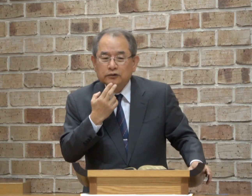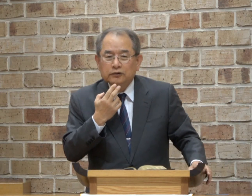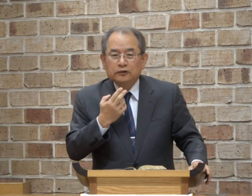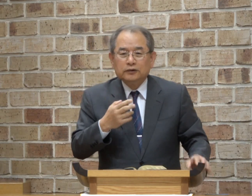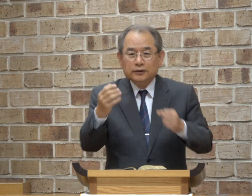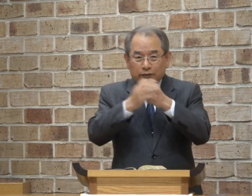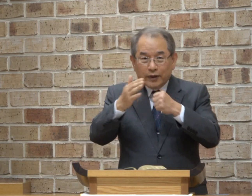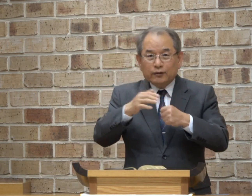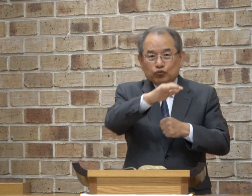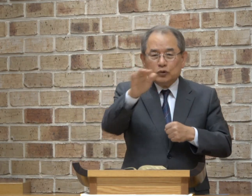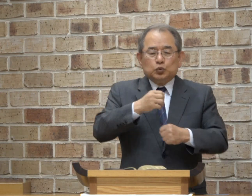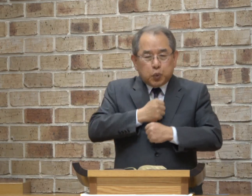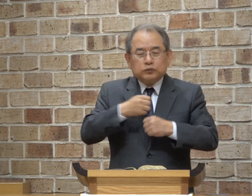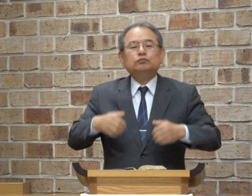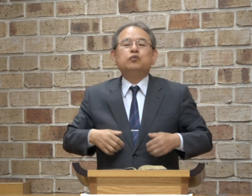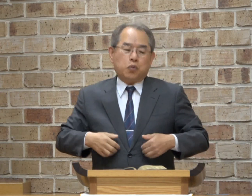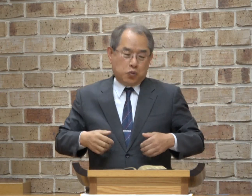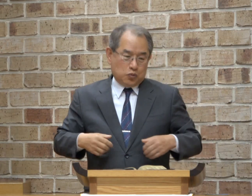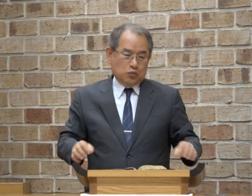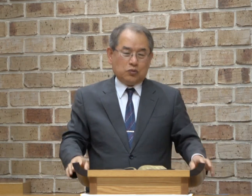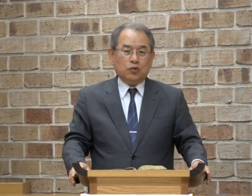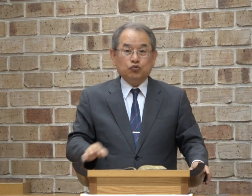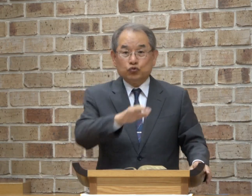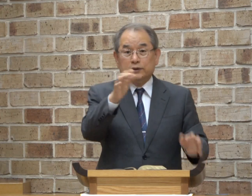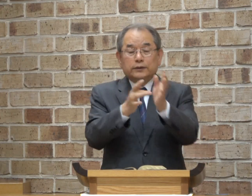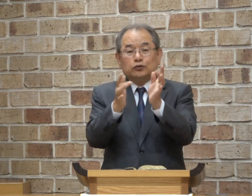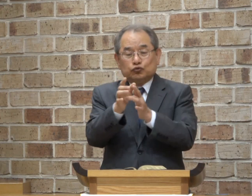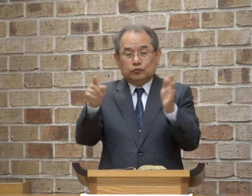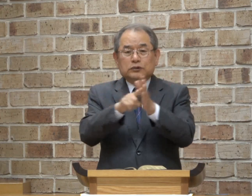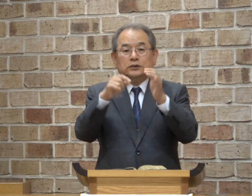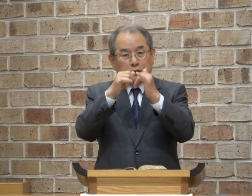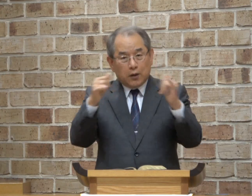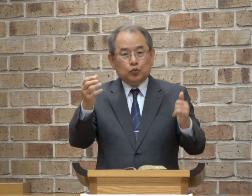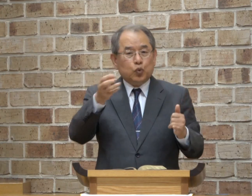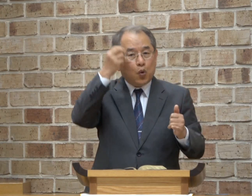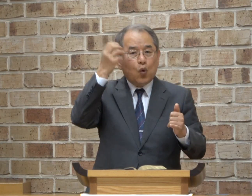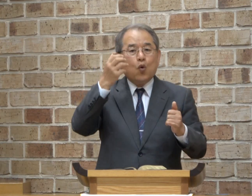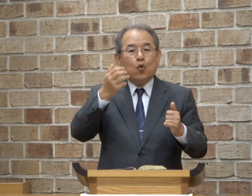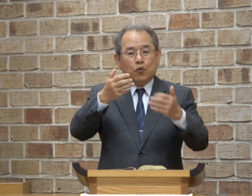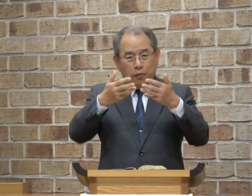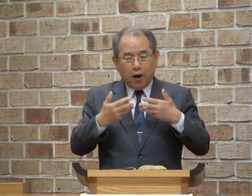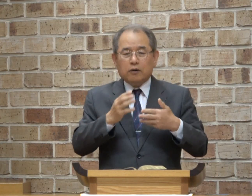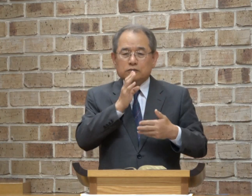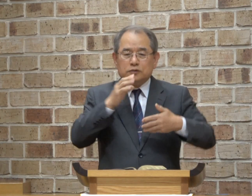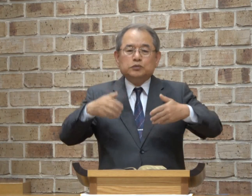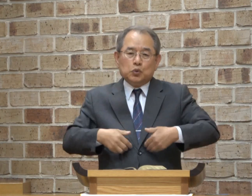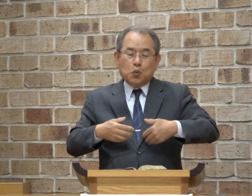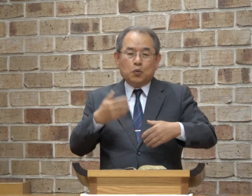그런 것이 나타나는 것은 성령과 꼭 관계는 없습니다. 그렇기 때문에 예수 믿는 사람은